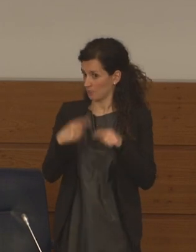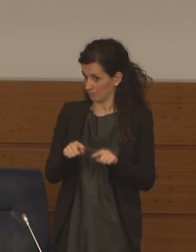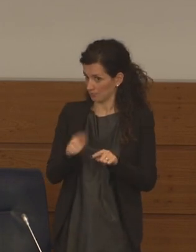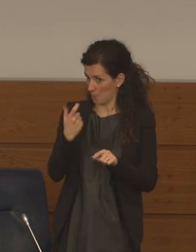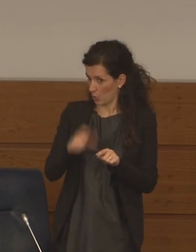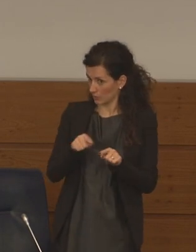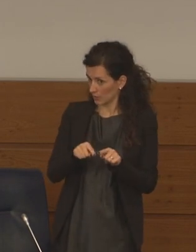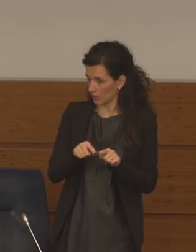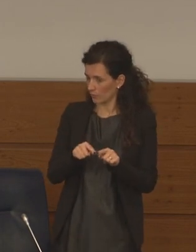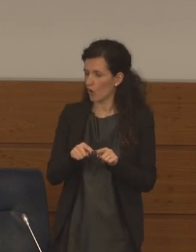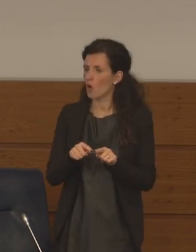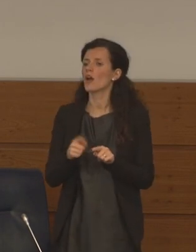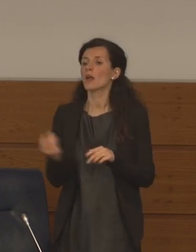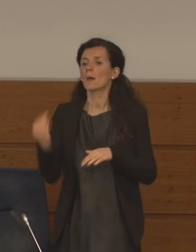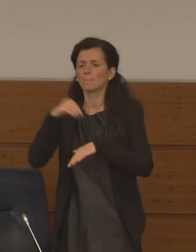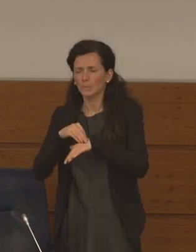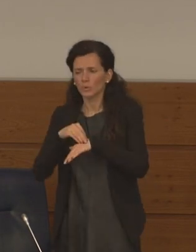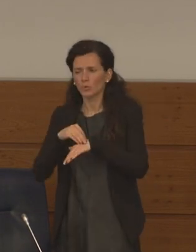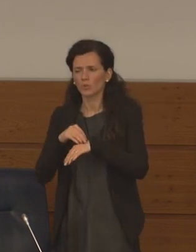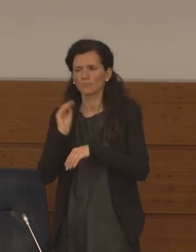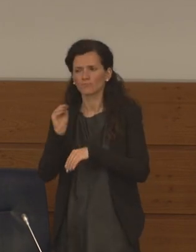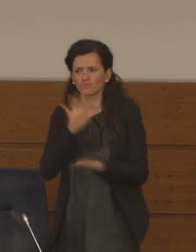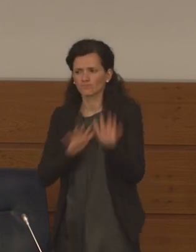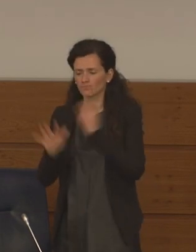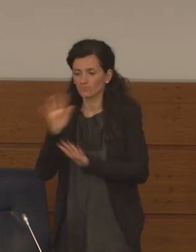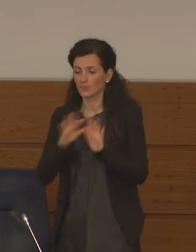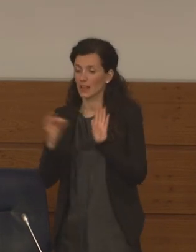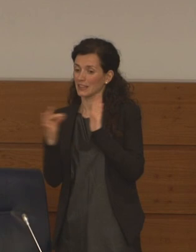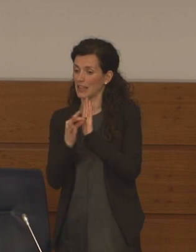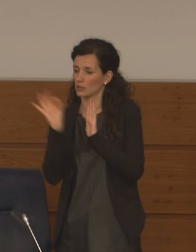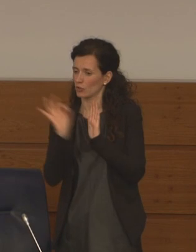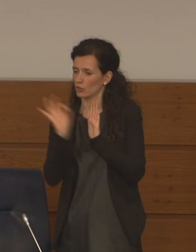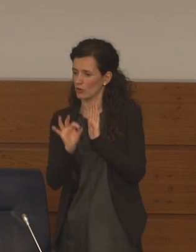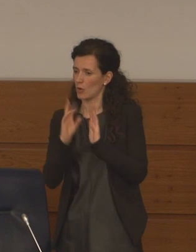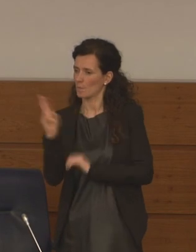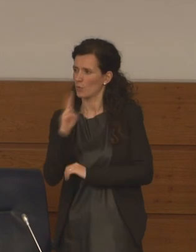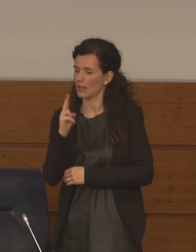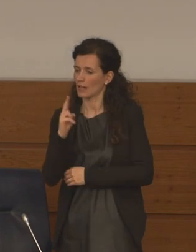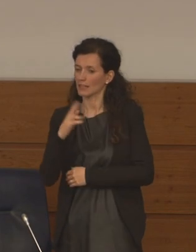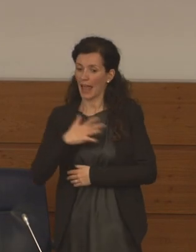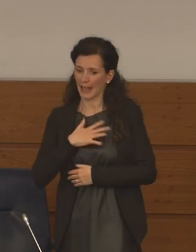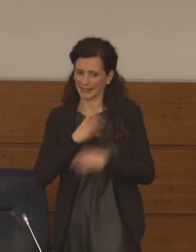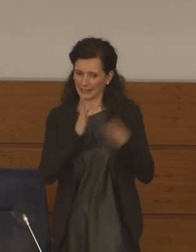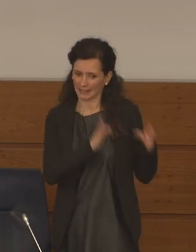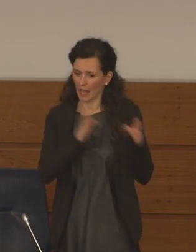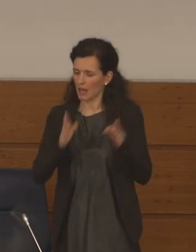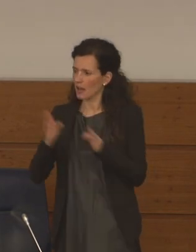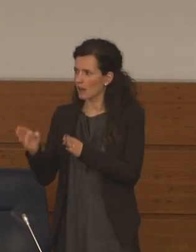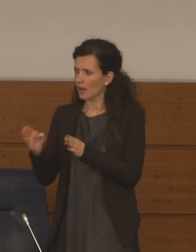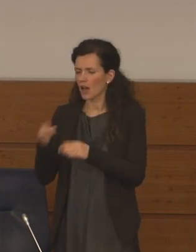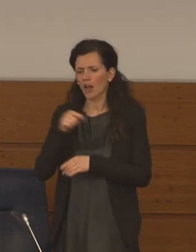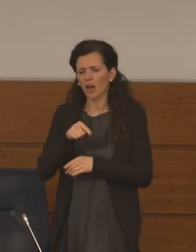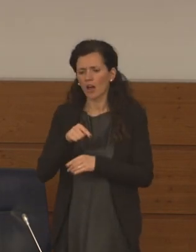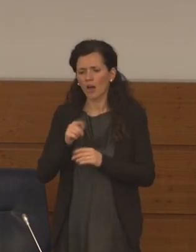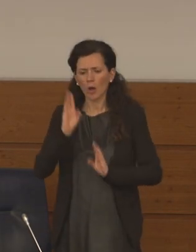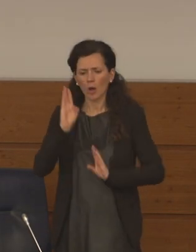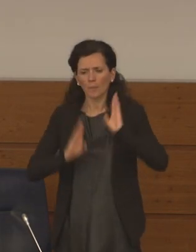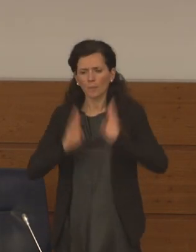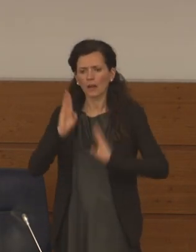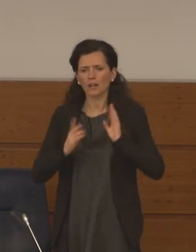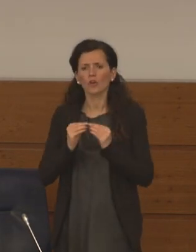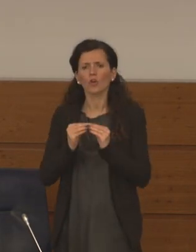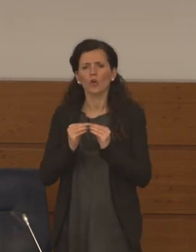chiedere un'altra cosa rispetto ai tassi di mortalità per fasce d'età che ci ha dato prima questi come si paragonano rispetto a quelli